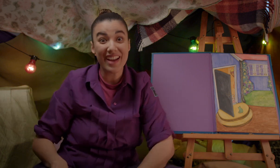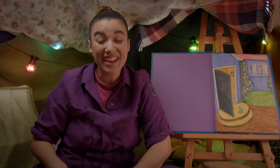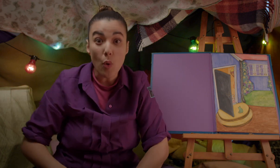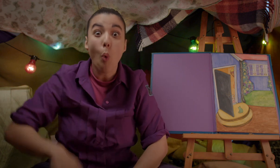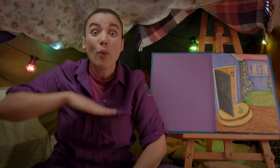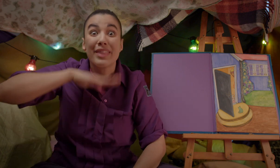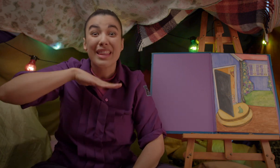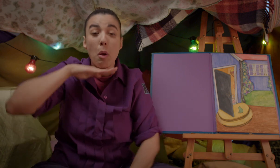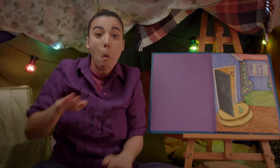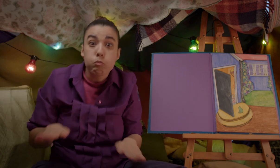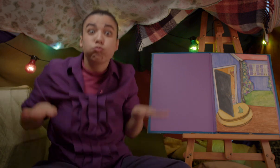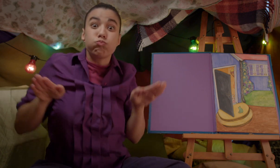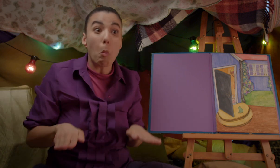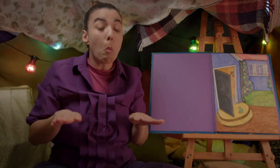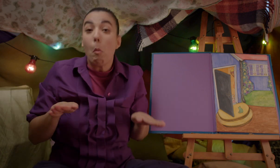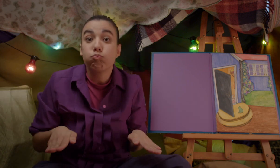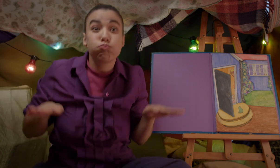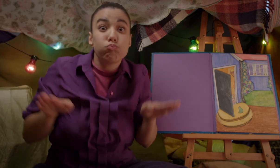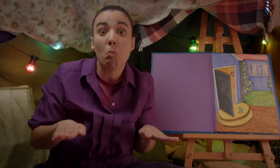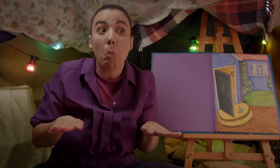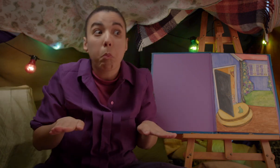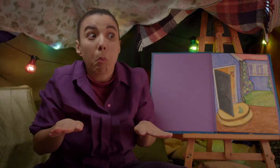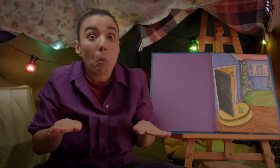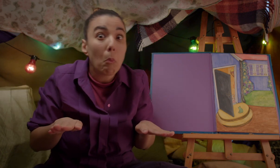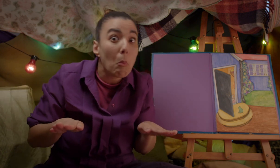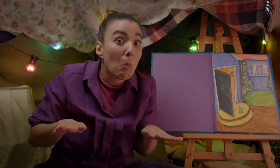Och grodan hoppade närmre. Hopp, hopp.